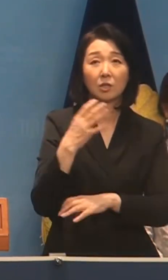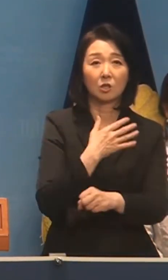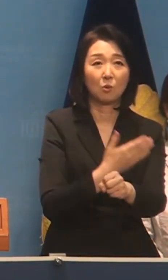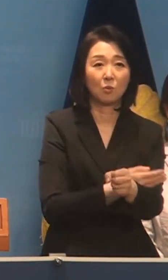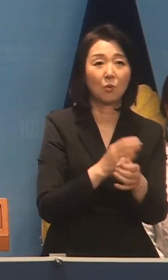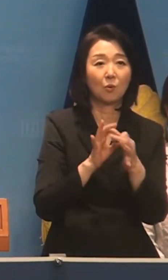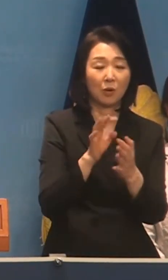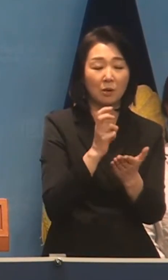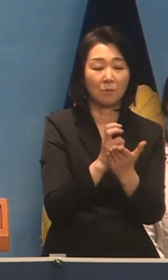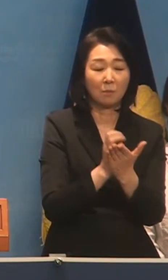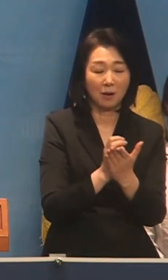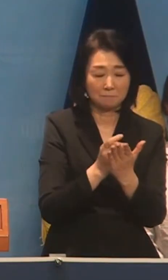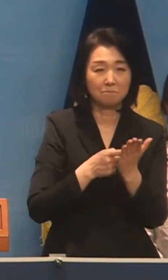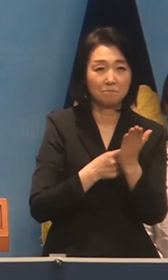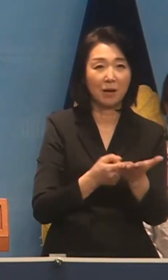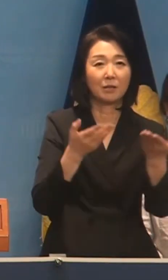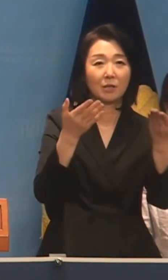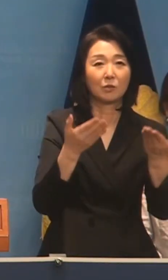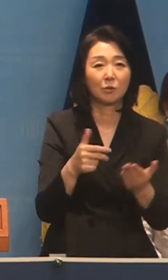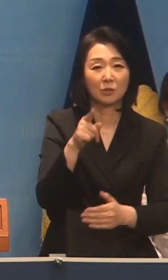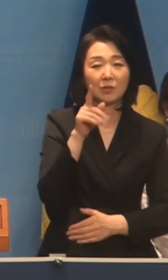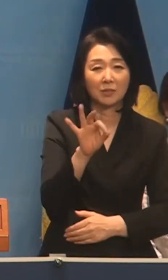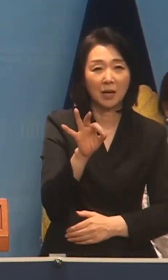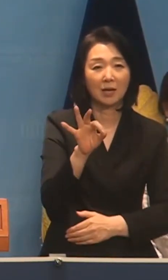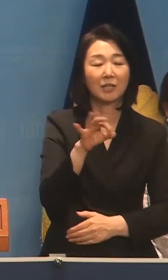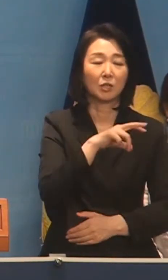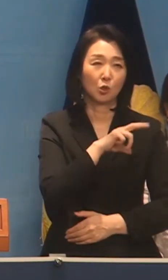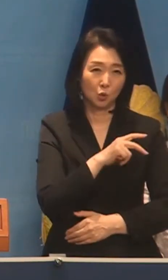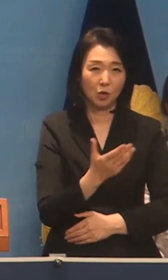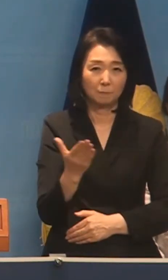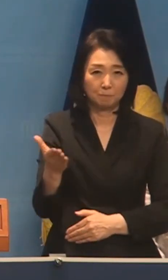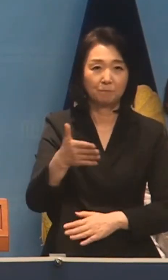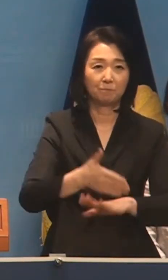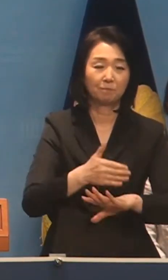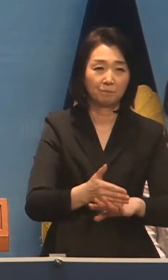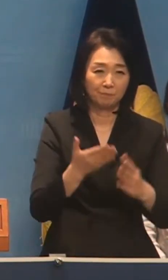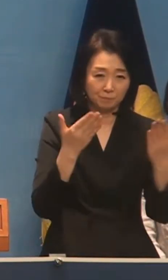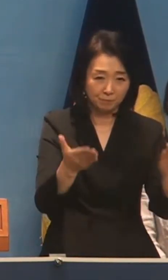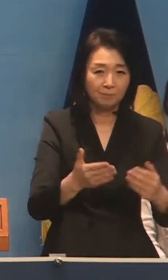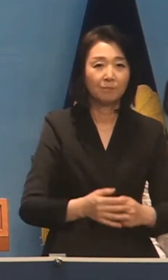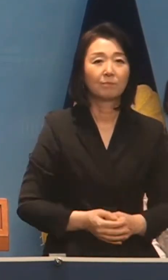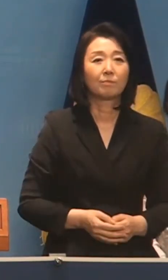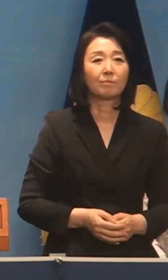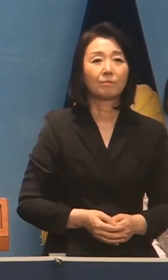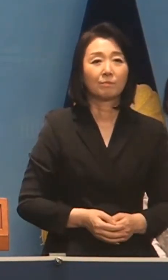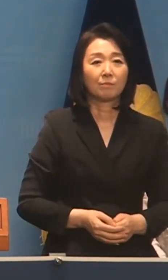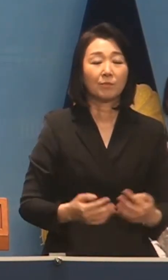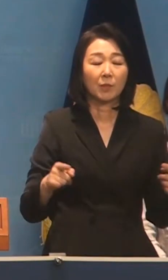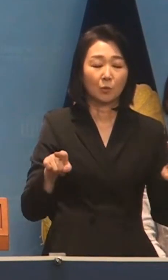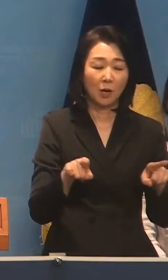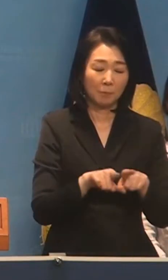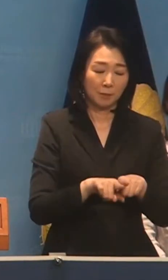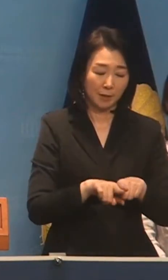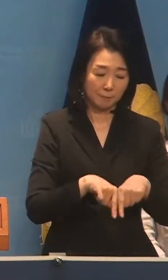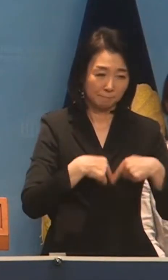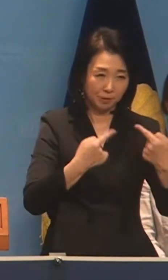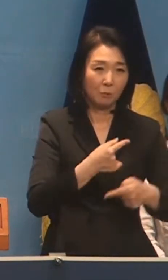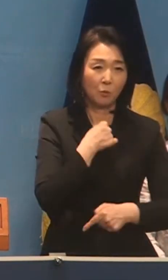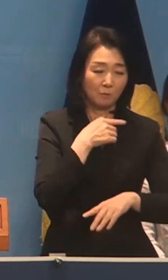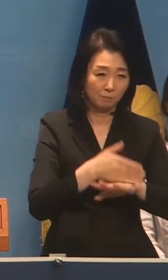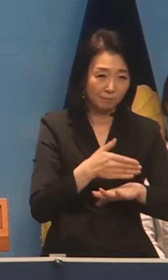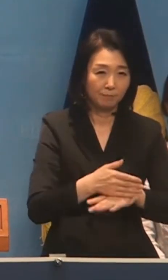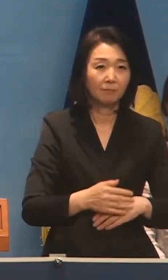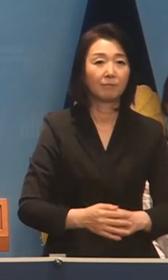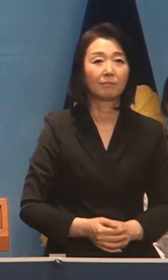정치기본권 관련 법안을 발의해 주시는 강병석 의원님께 진심으로 감사드립니다. 그리고 함께하겠습니다.